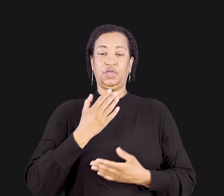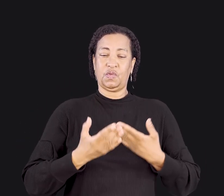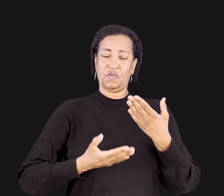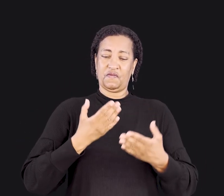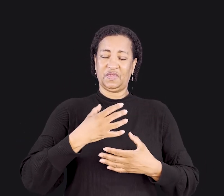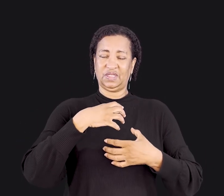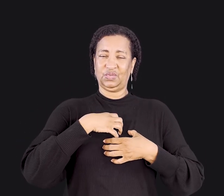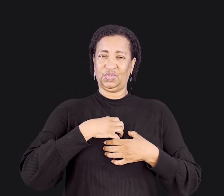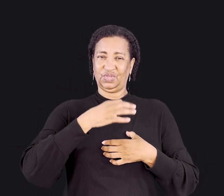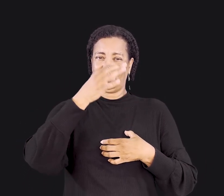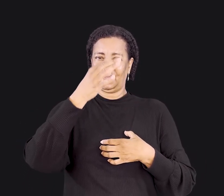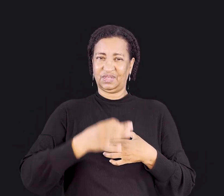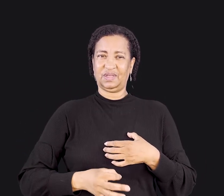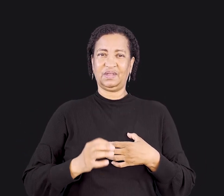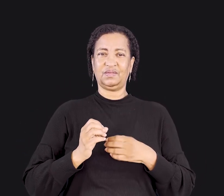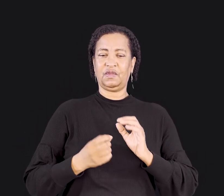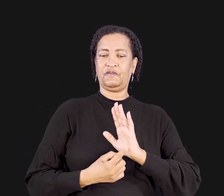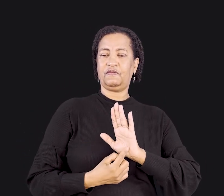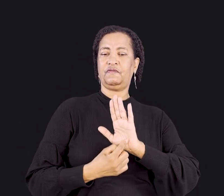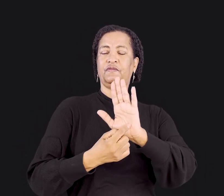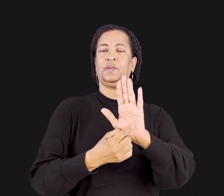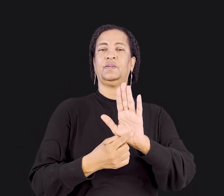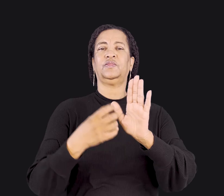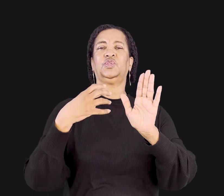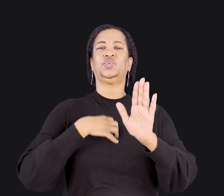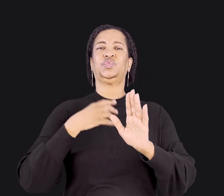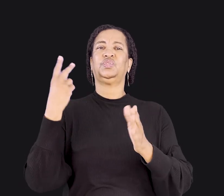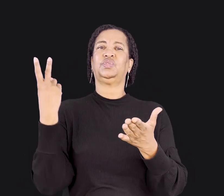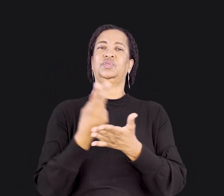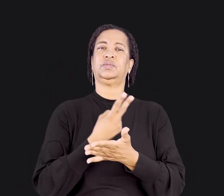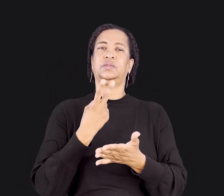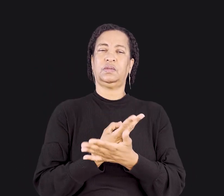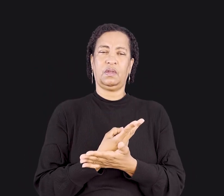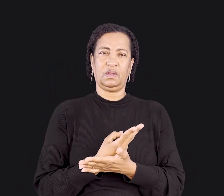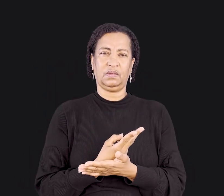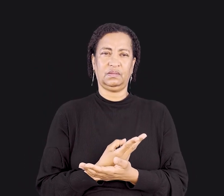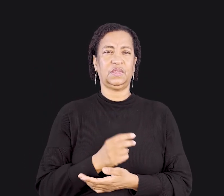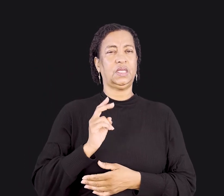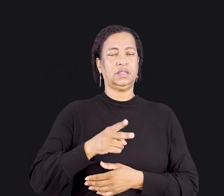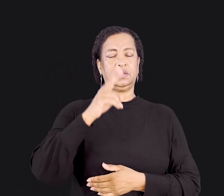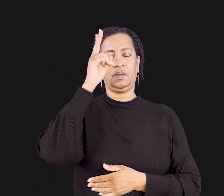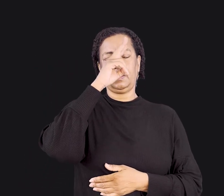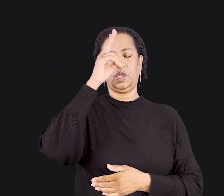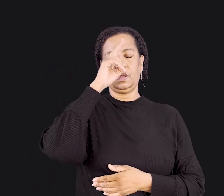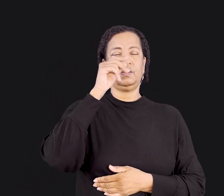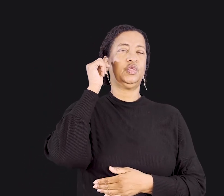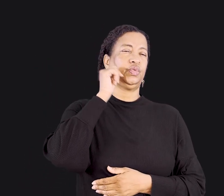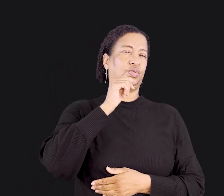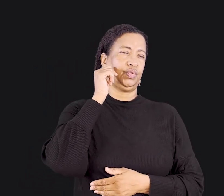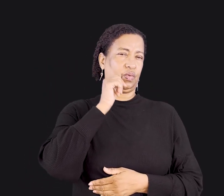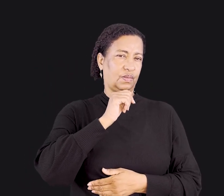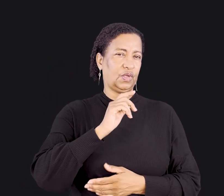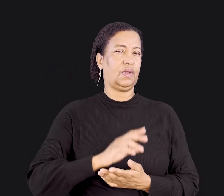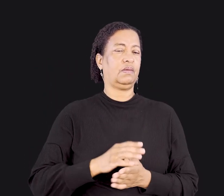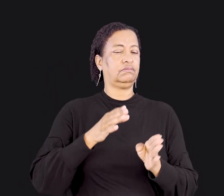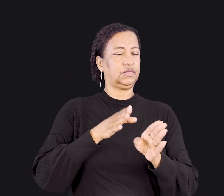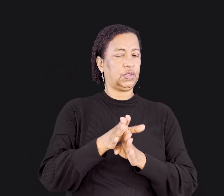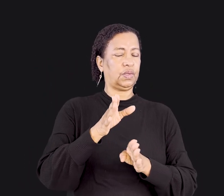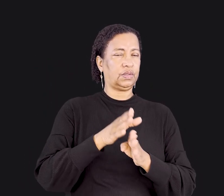do jeito certo, acaba se manifestando da maneira errada. Sempre me lembro de uma senhora que aconselhei no início do